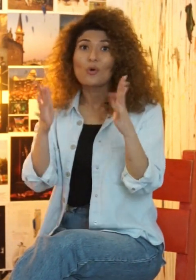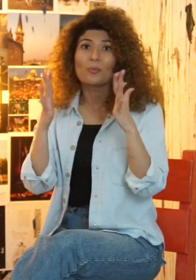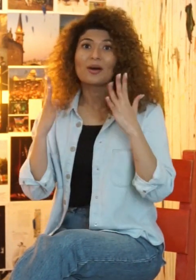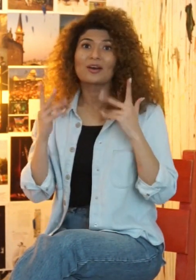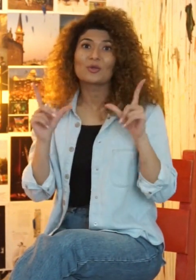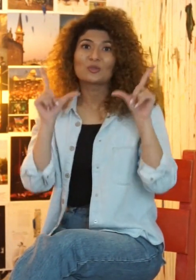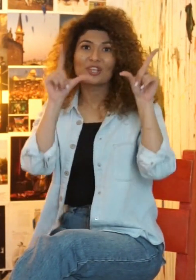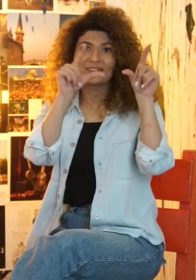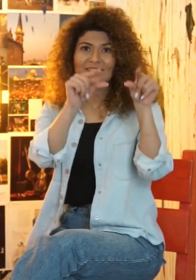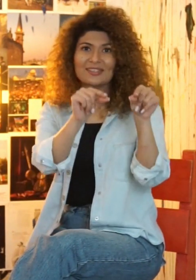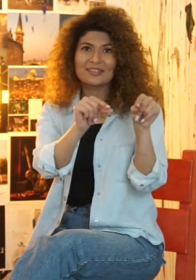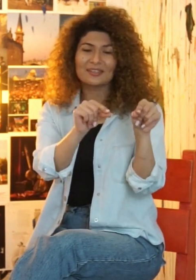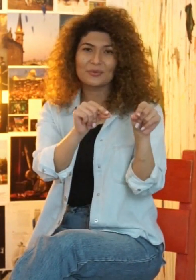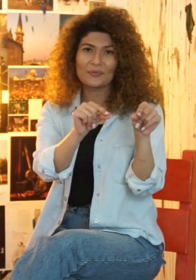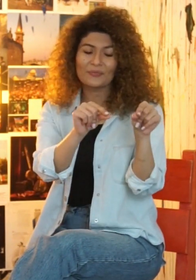o bağa köçəydiniz.